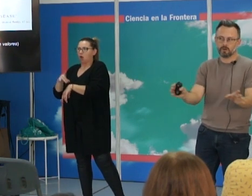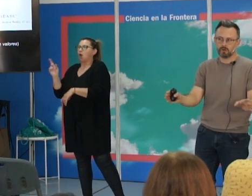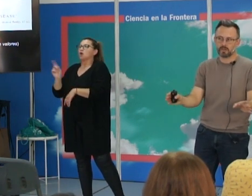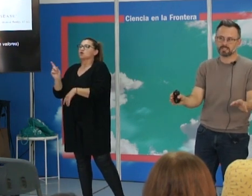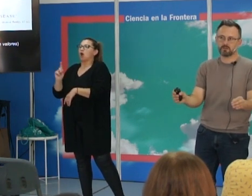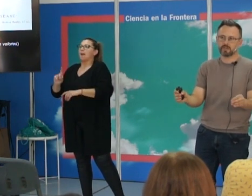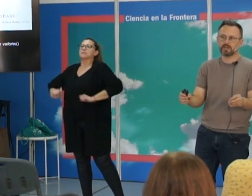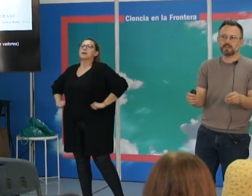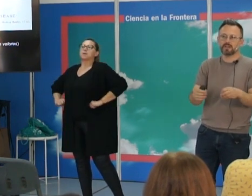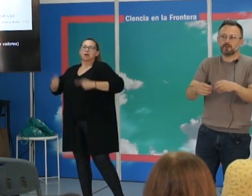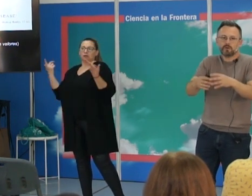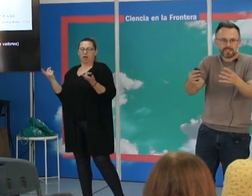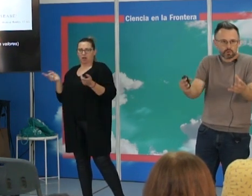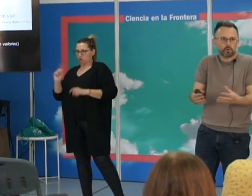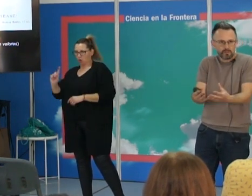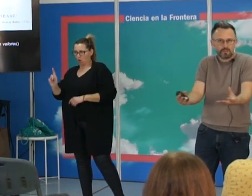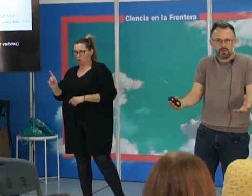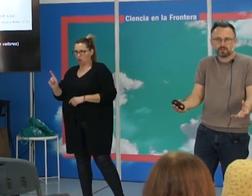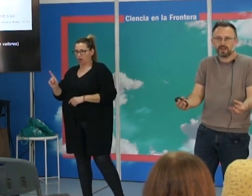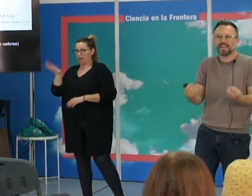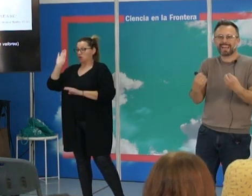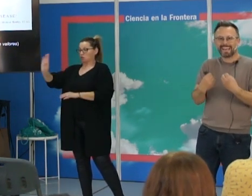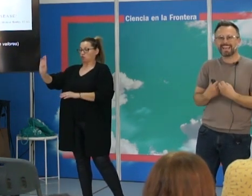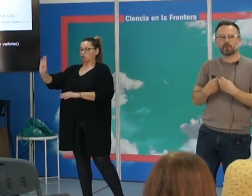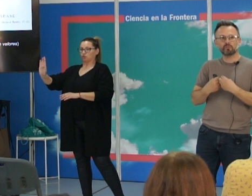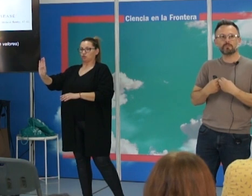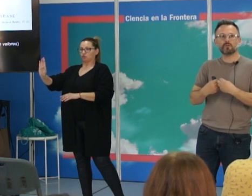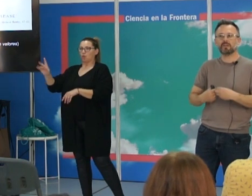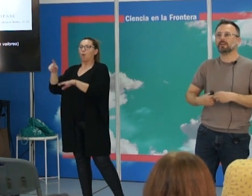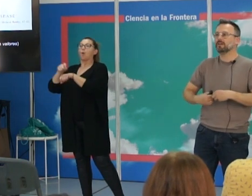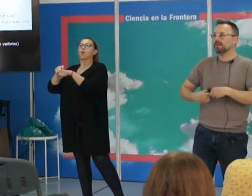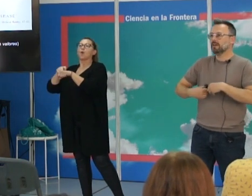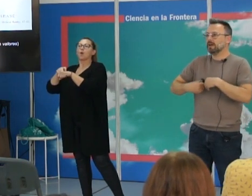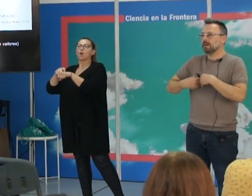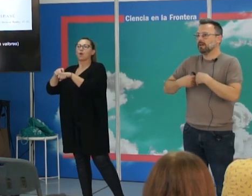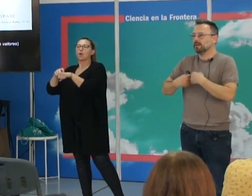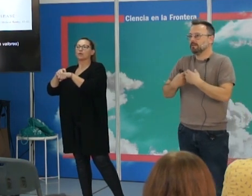condición biológica, sino que su condición le genere algún tipo de